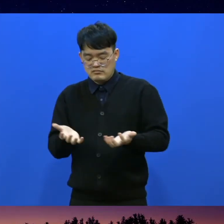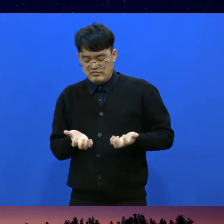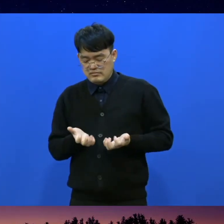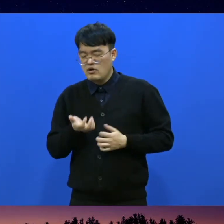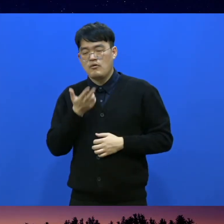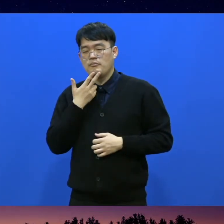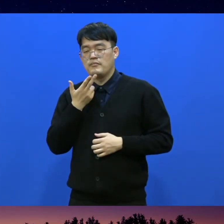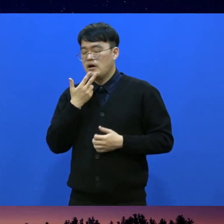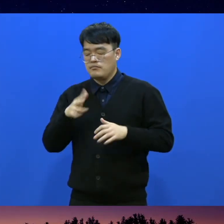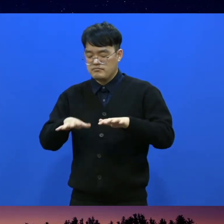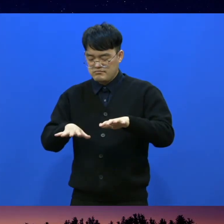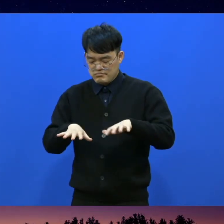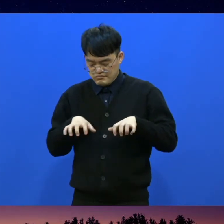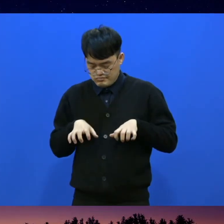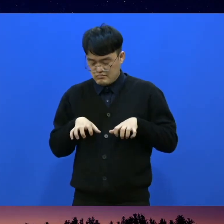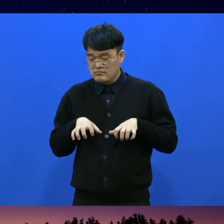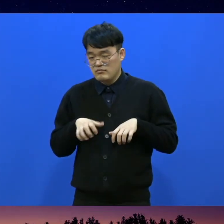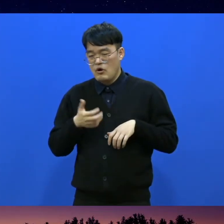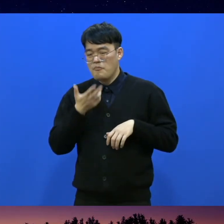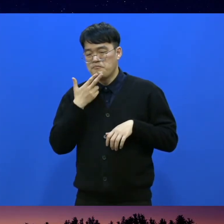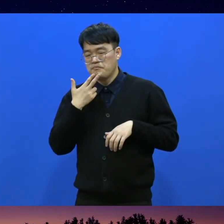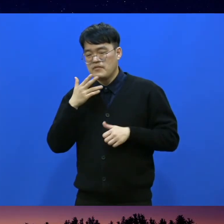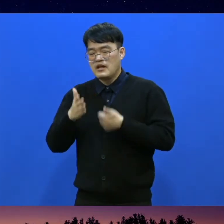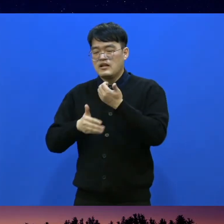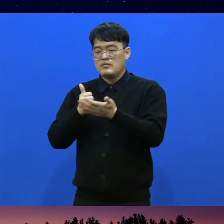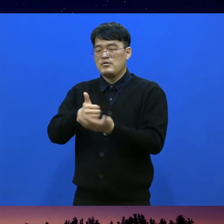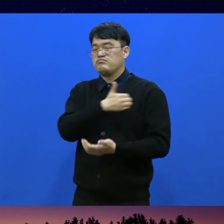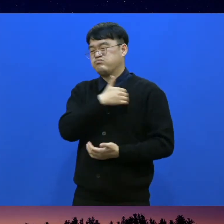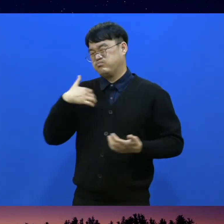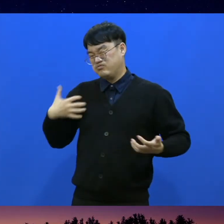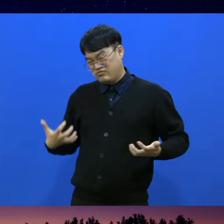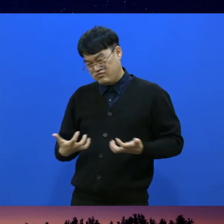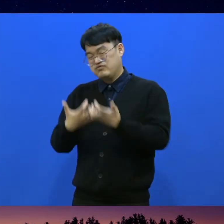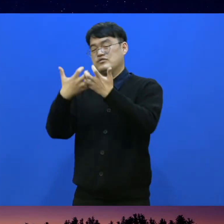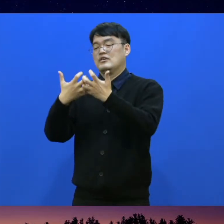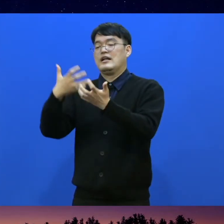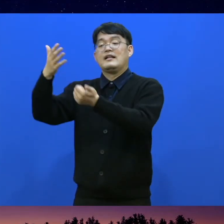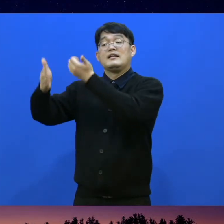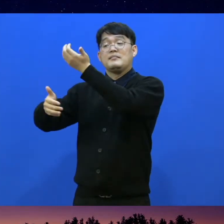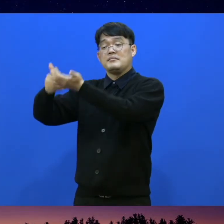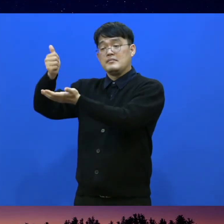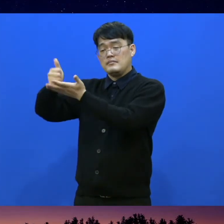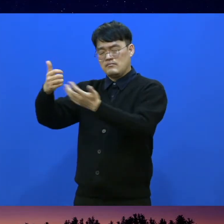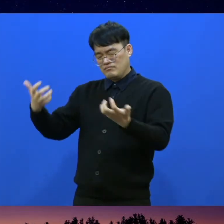하나님은 풍성하신 분이십니다. 하나님은 넘치는 분이십니다.